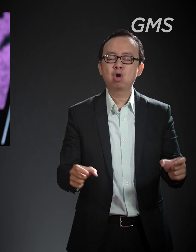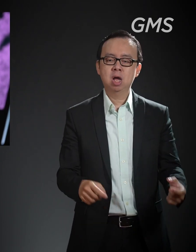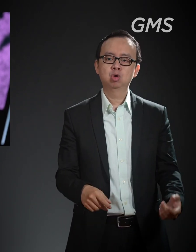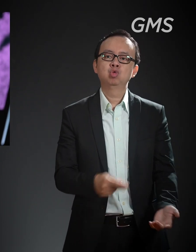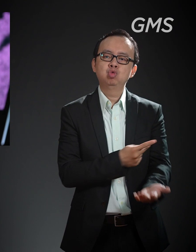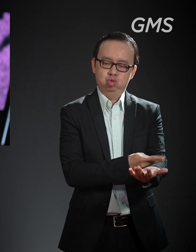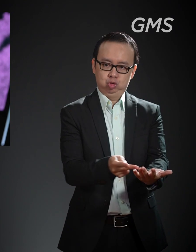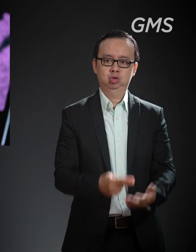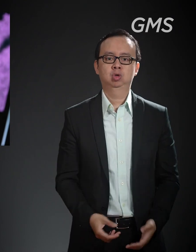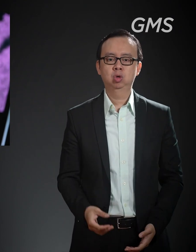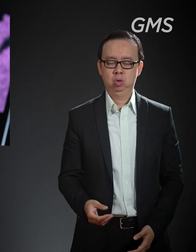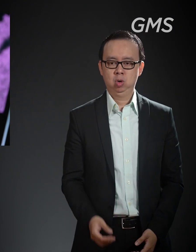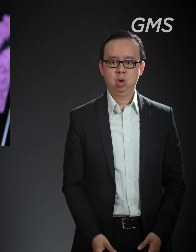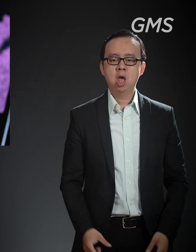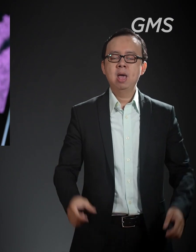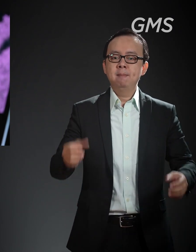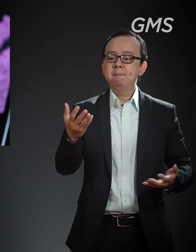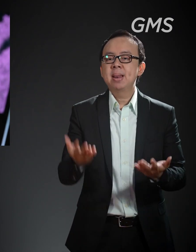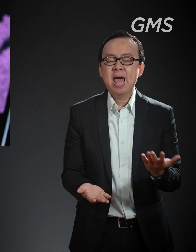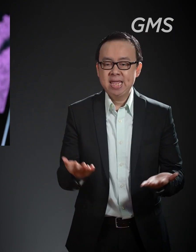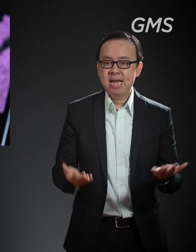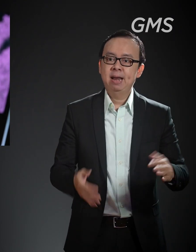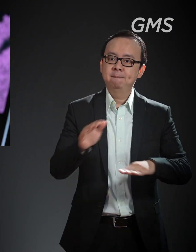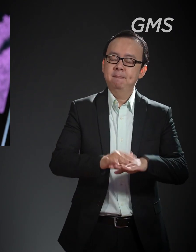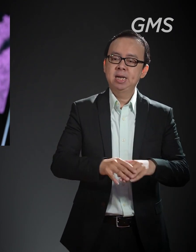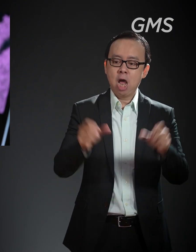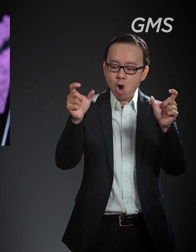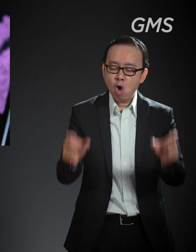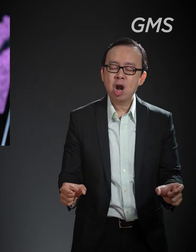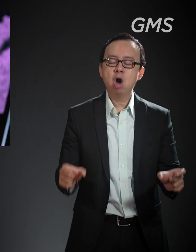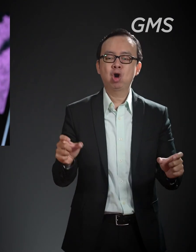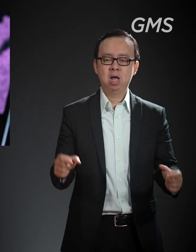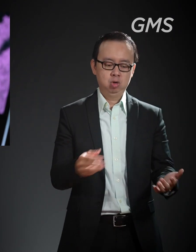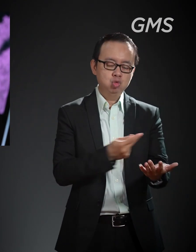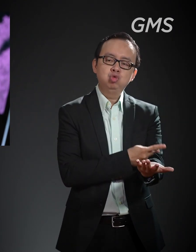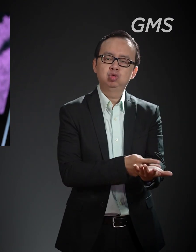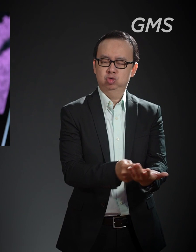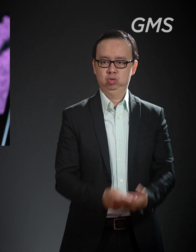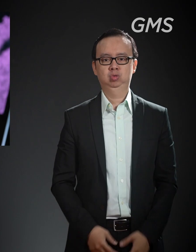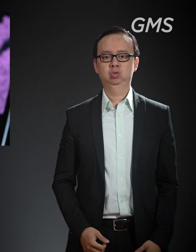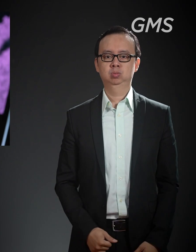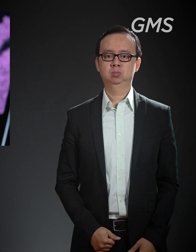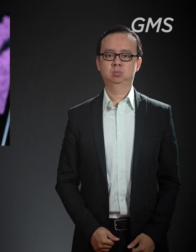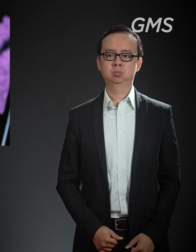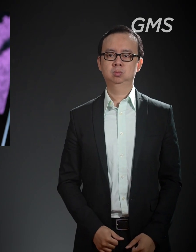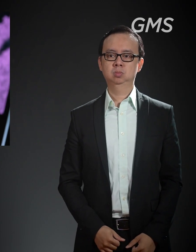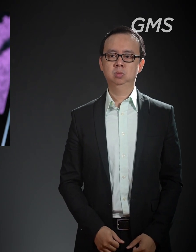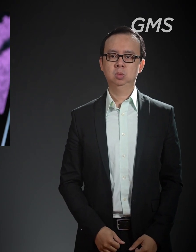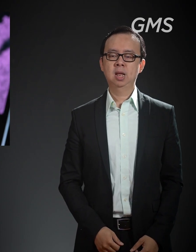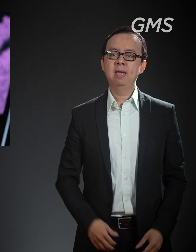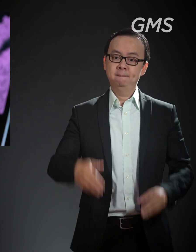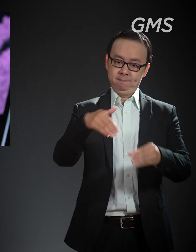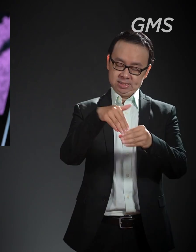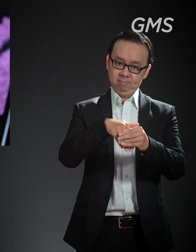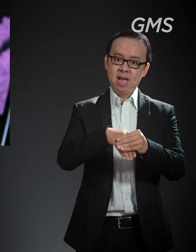Katakan sekali lagi, pelayanan kepada orang-orang kudus. Jadi ternyata persembahan yang dikumpulkan oleh Paulus dan